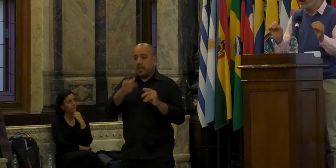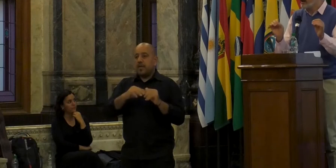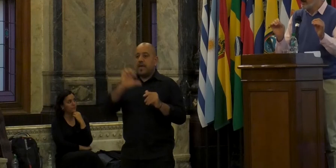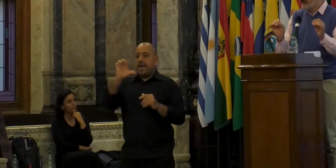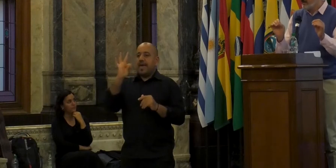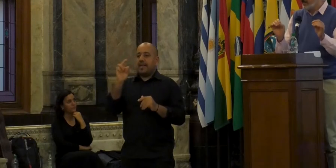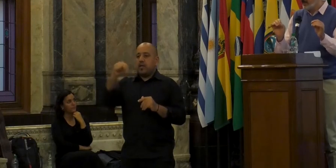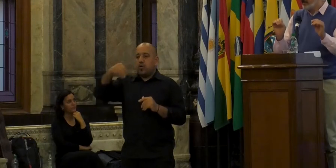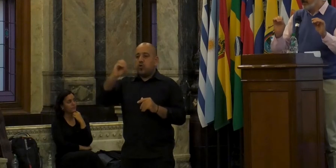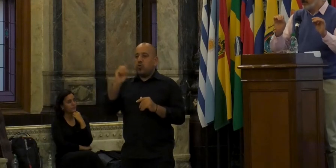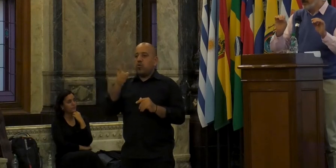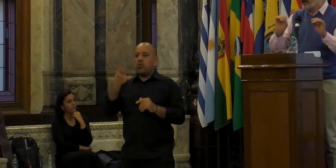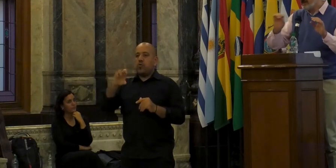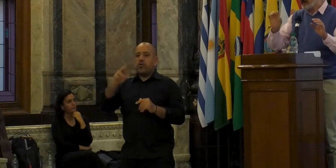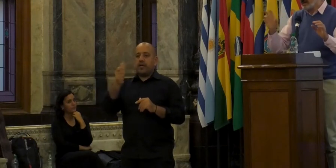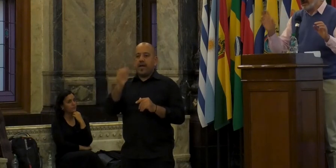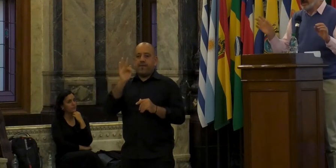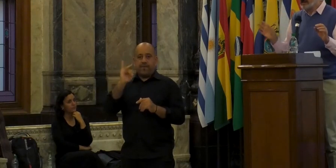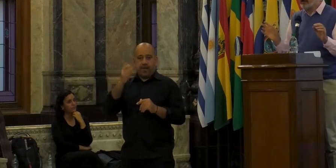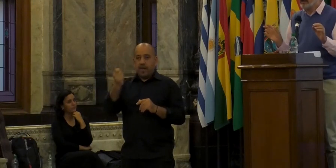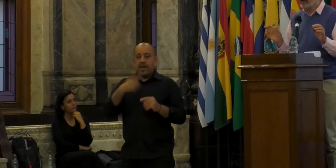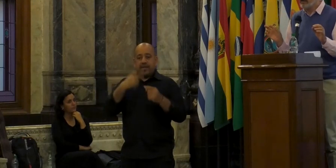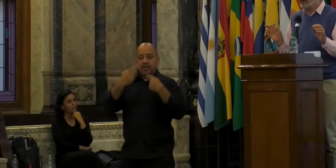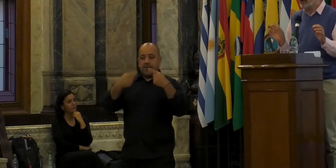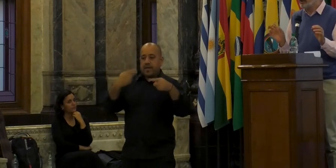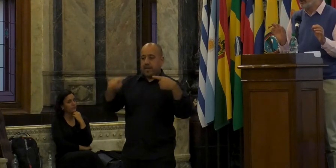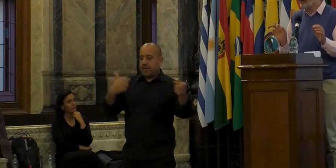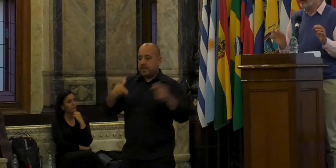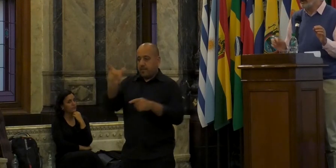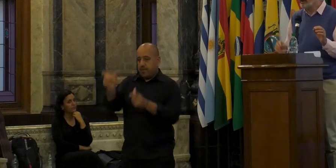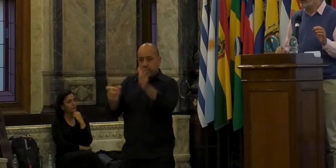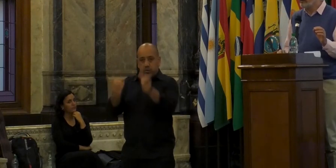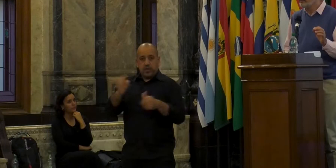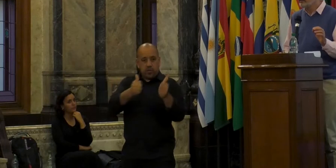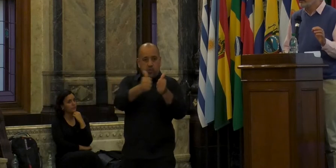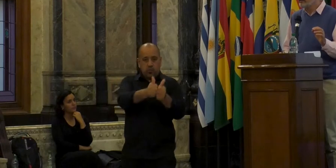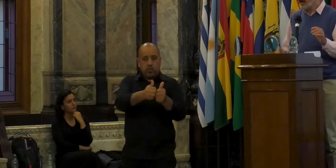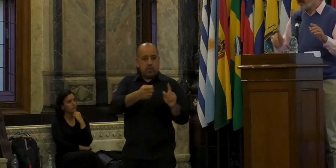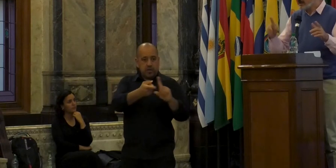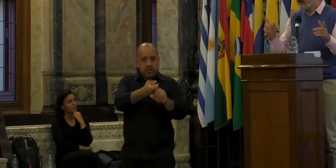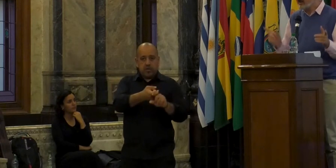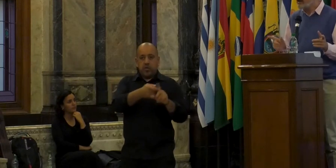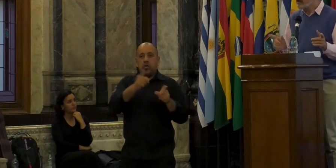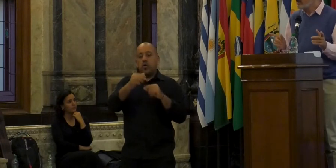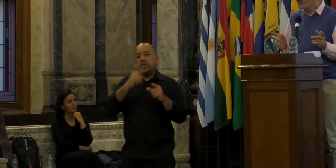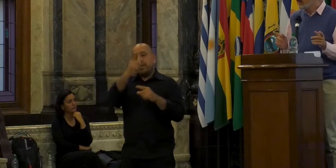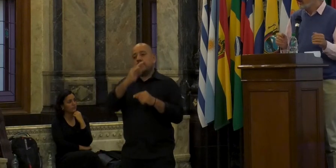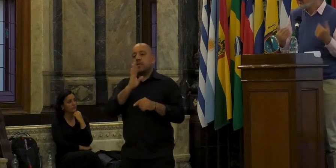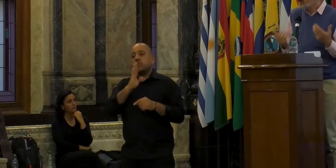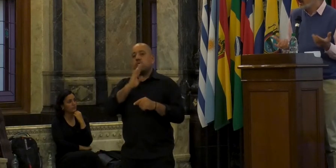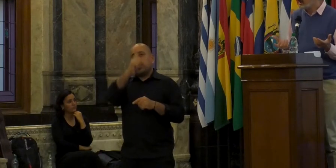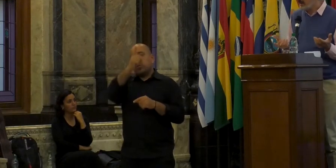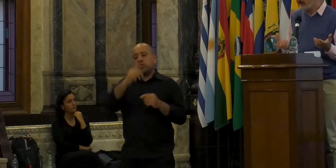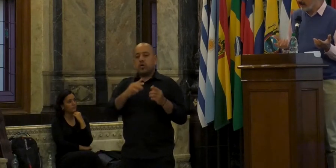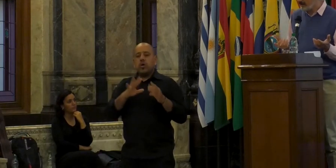etnografiar en distintas parejas, sobre todo de la Bahía de San Francisco,